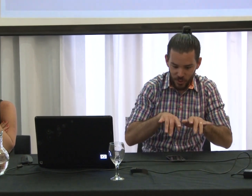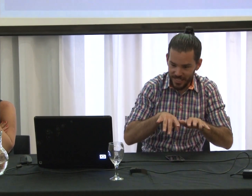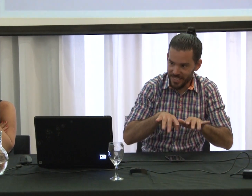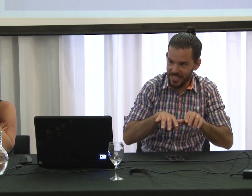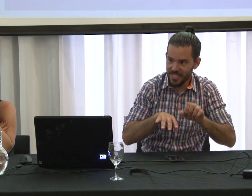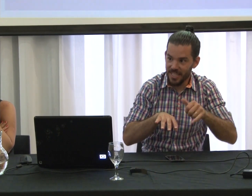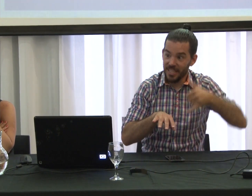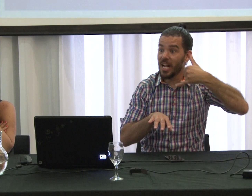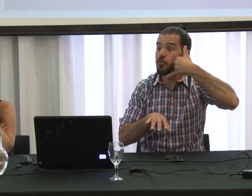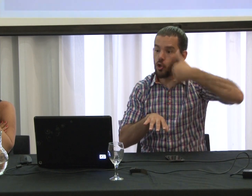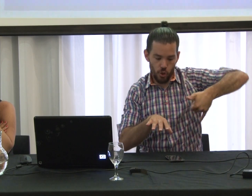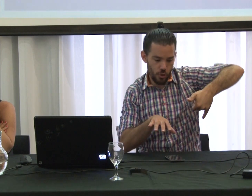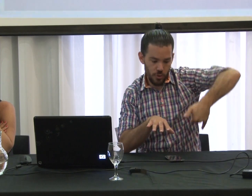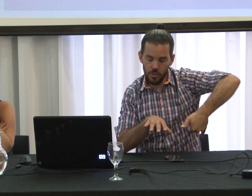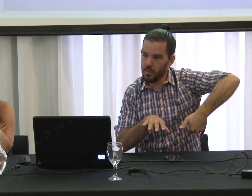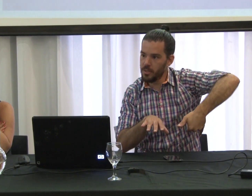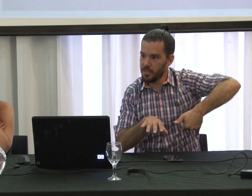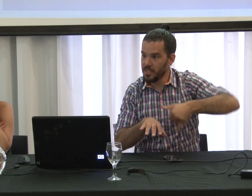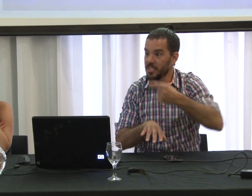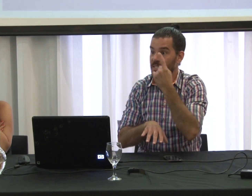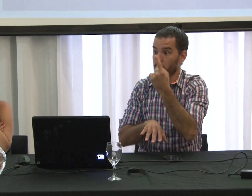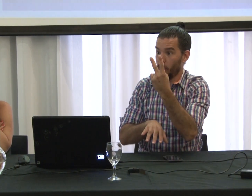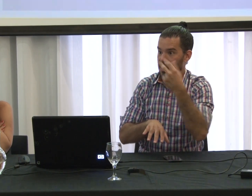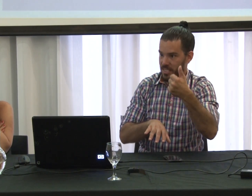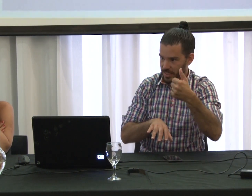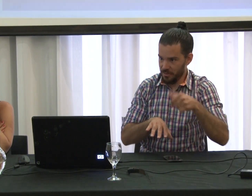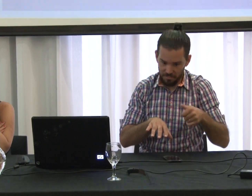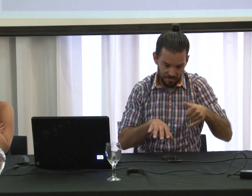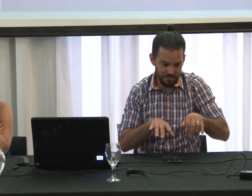portátil. Sí, para tener en el teléfono.